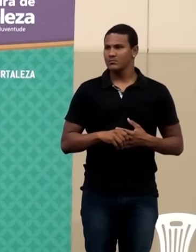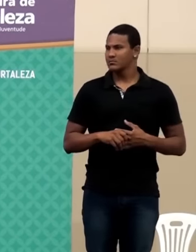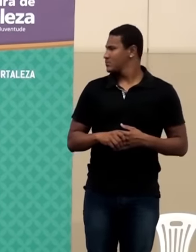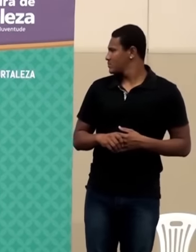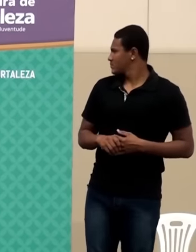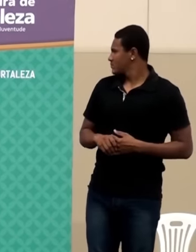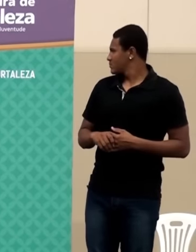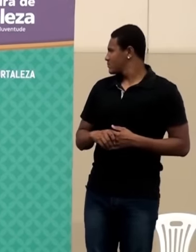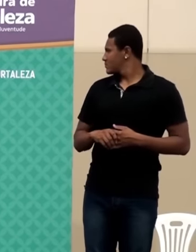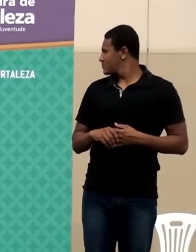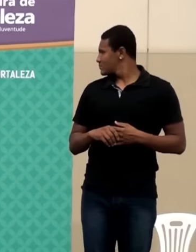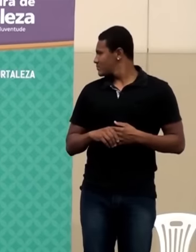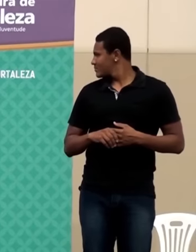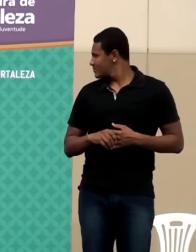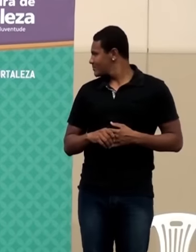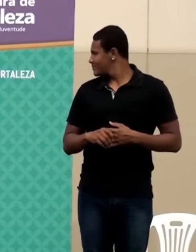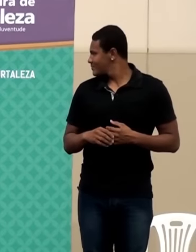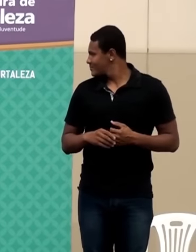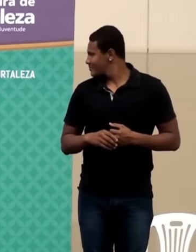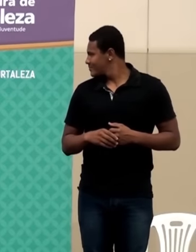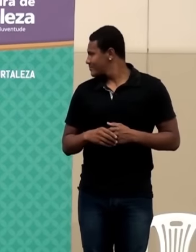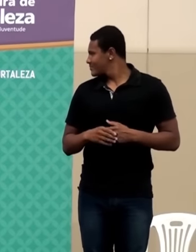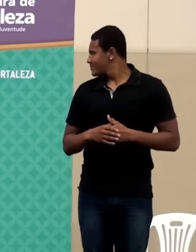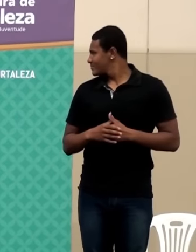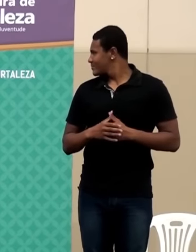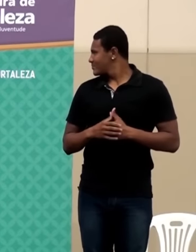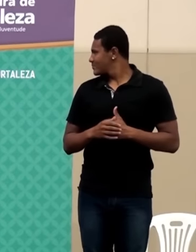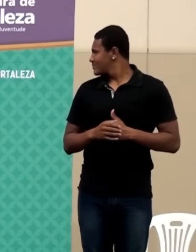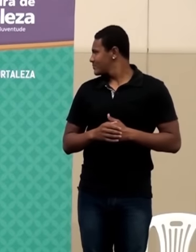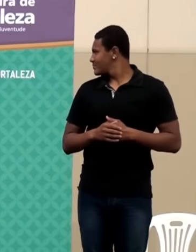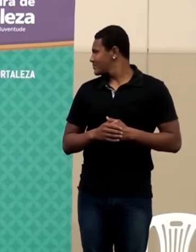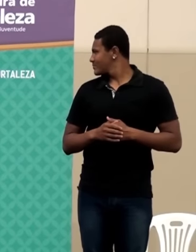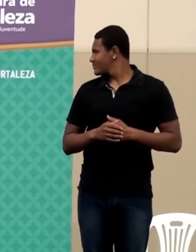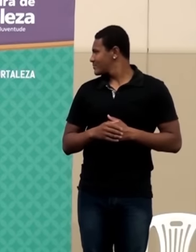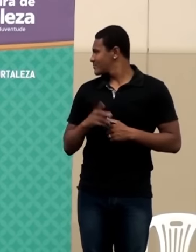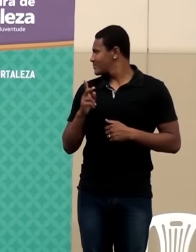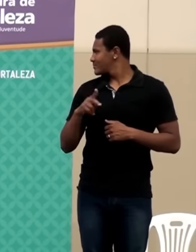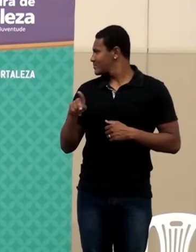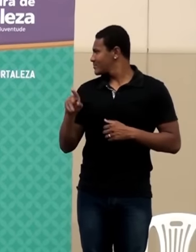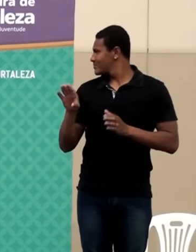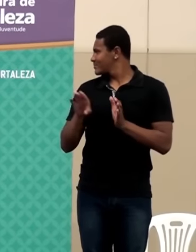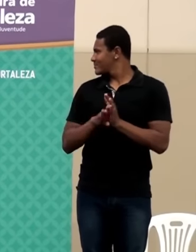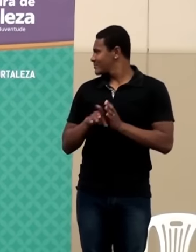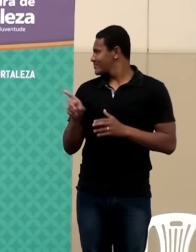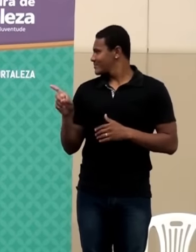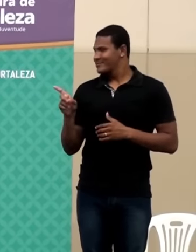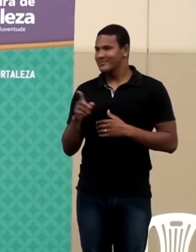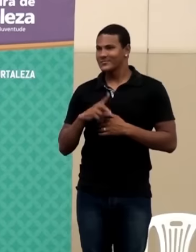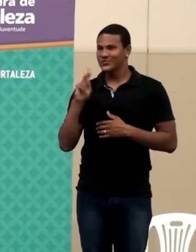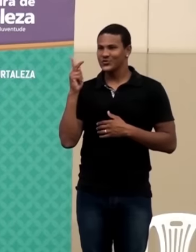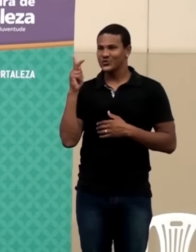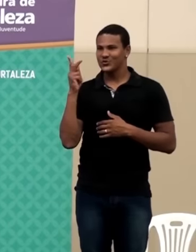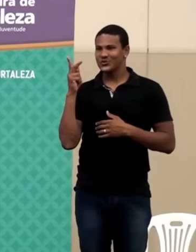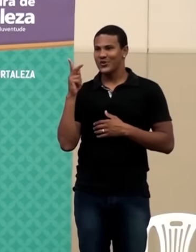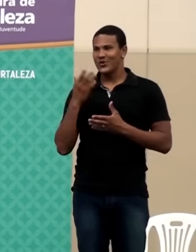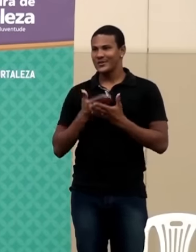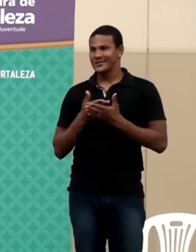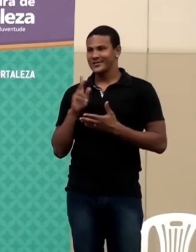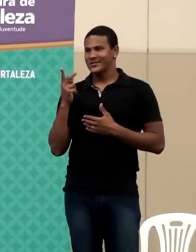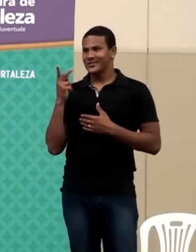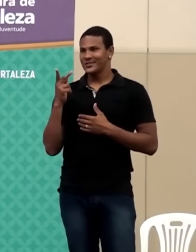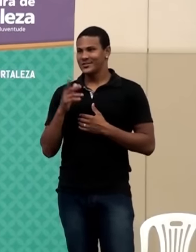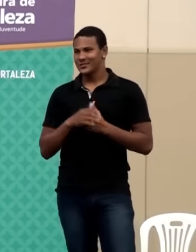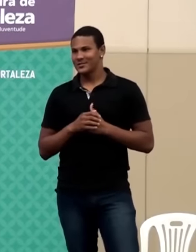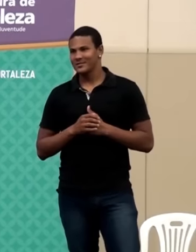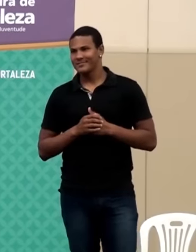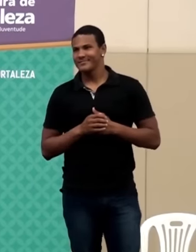né? Será a próxima aula aí, né? Cadê o homem, rapaz? A gente fala nele, ah, tá aí, mas apareceu, né? Já aulazinha de história aí com o